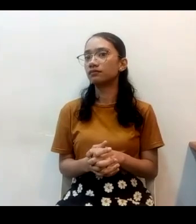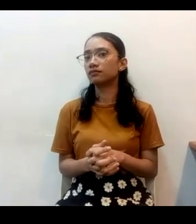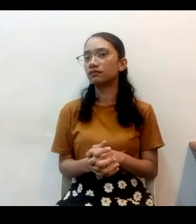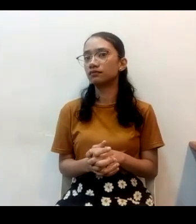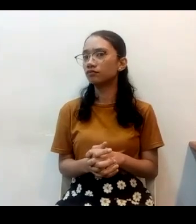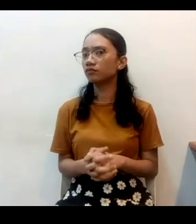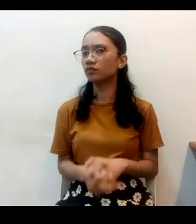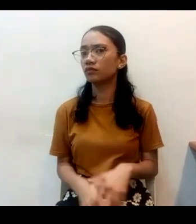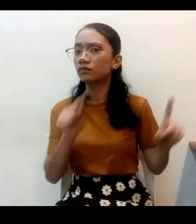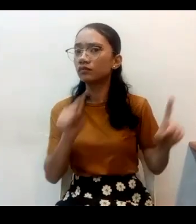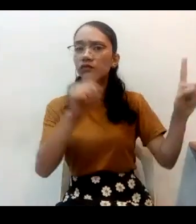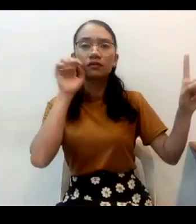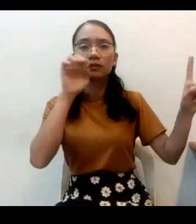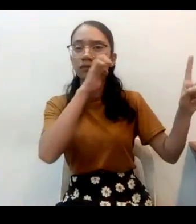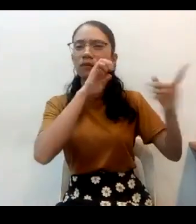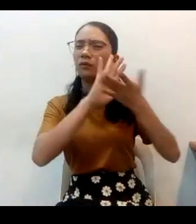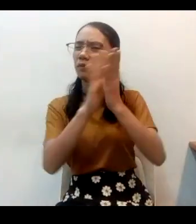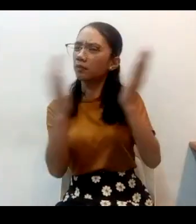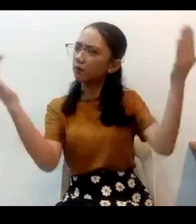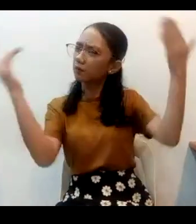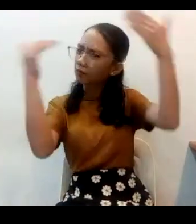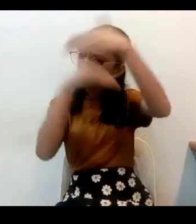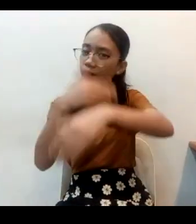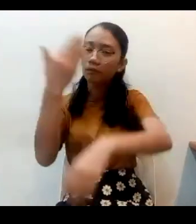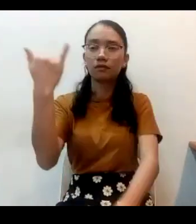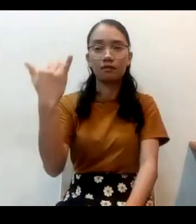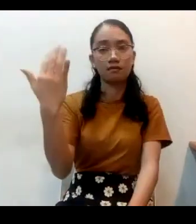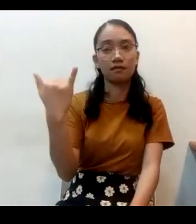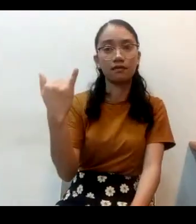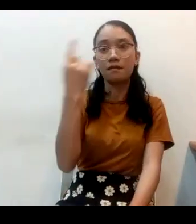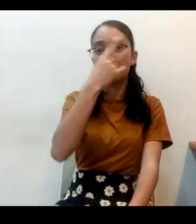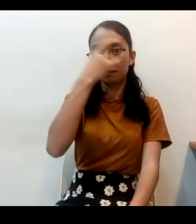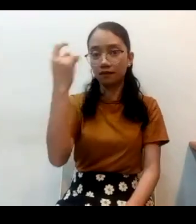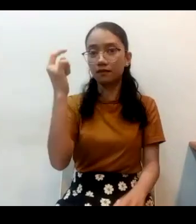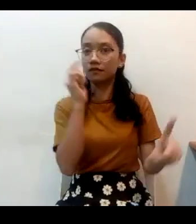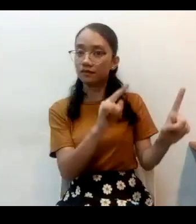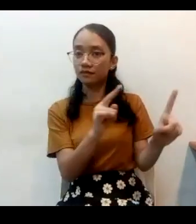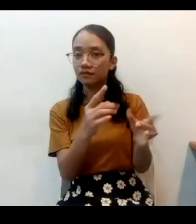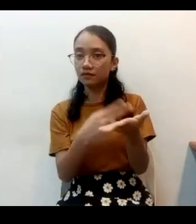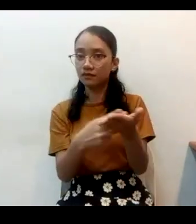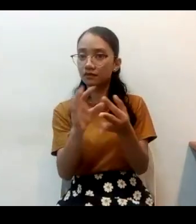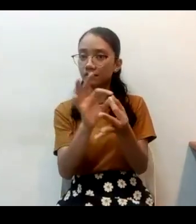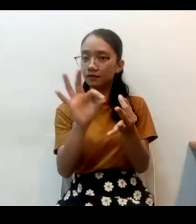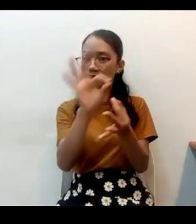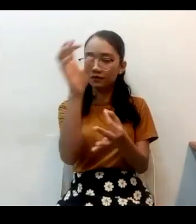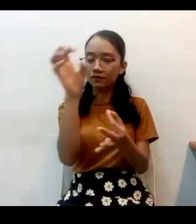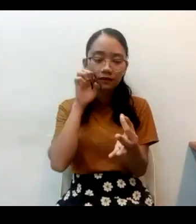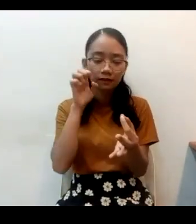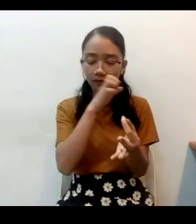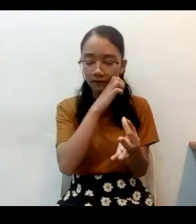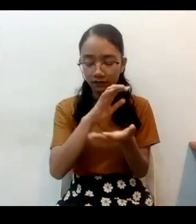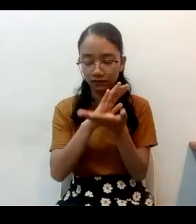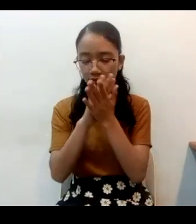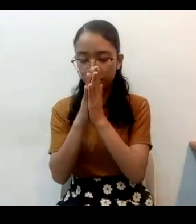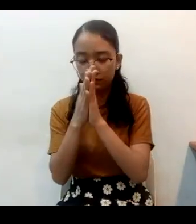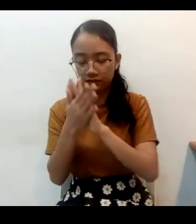became dim. Kaya bakit ba lumabo yung kanyang mata? Actually, his spiritual eyes is getting dim Sa katunayan po, yung kanya pong spiritual na